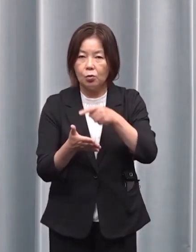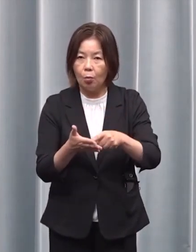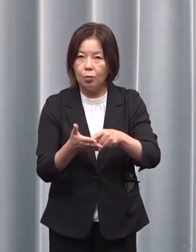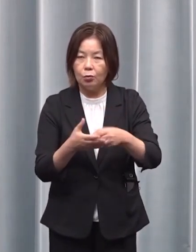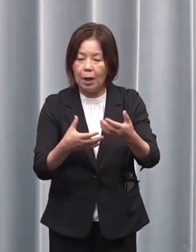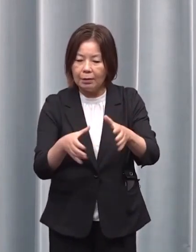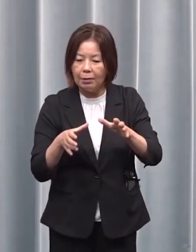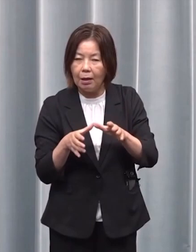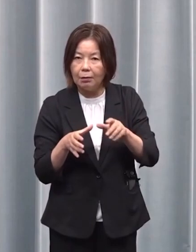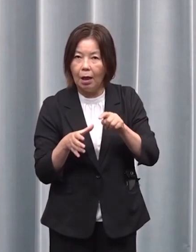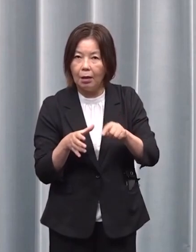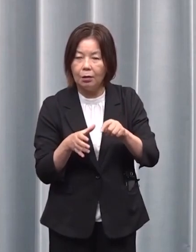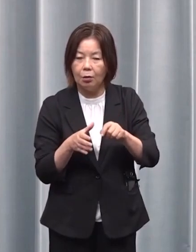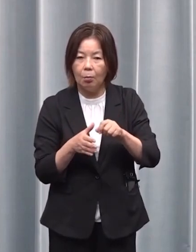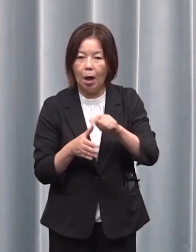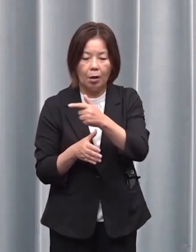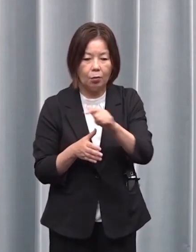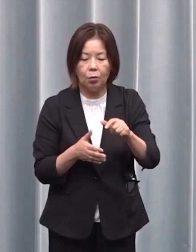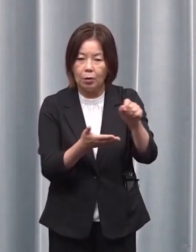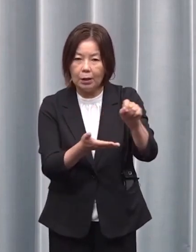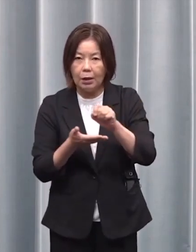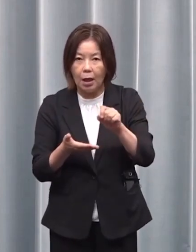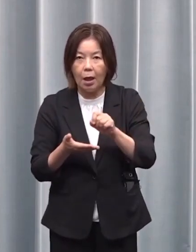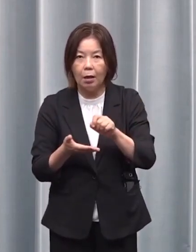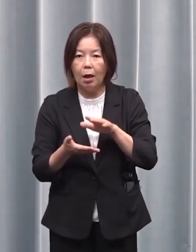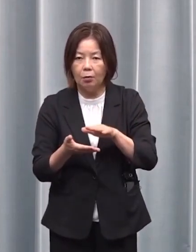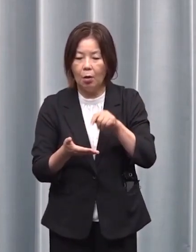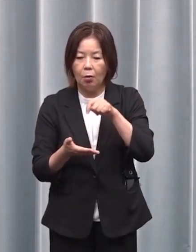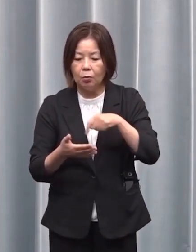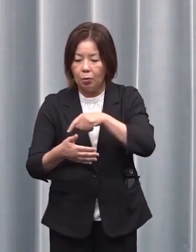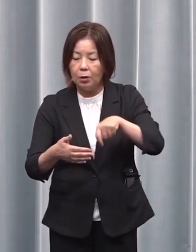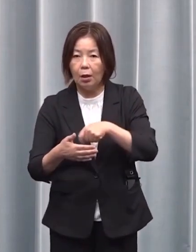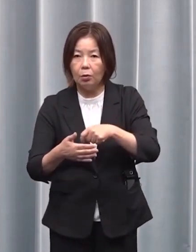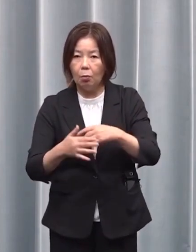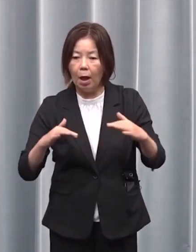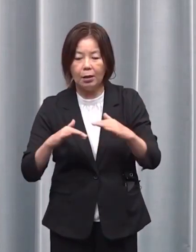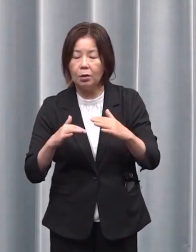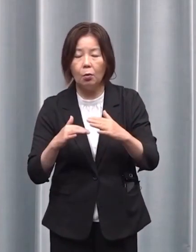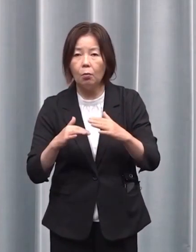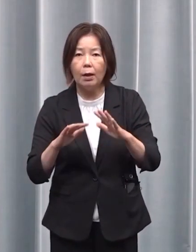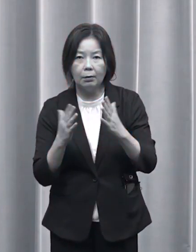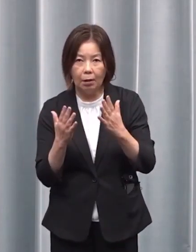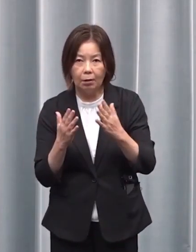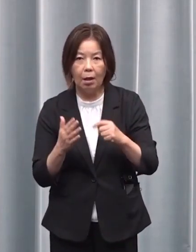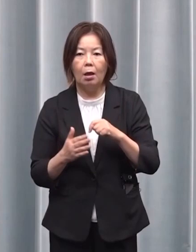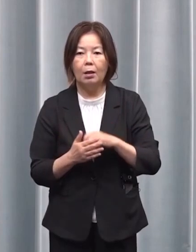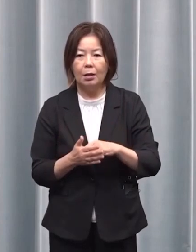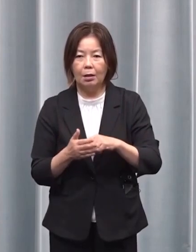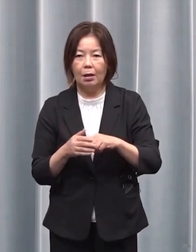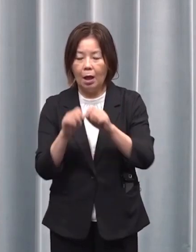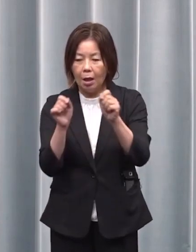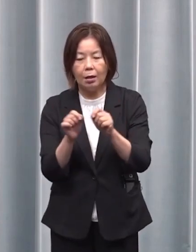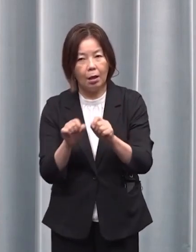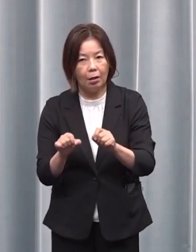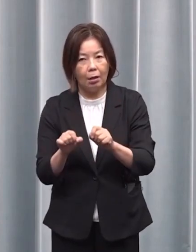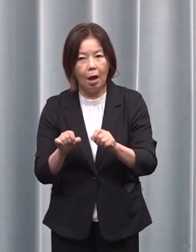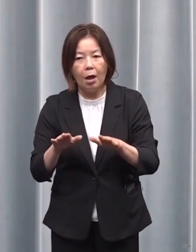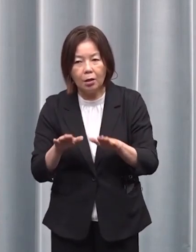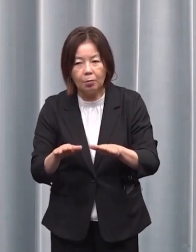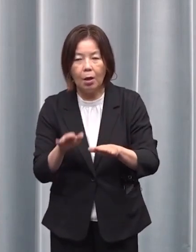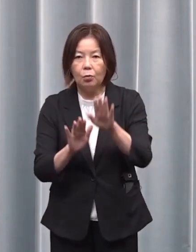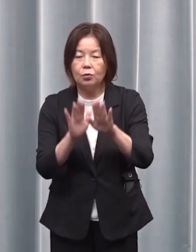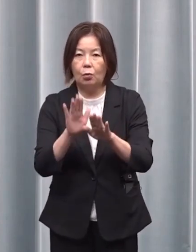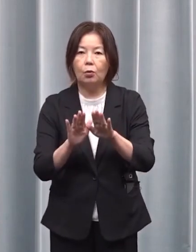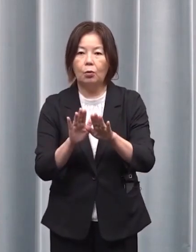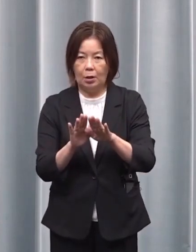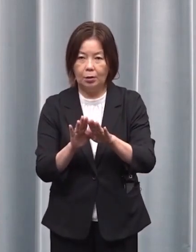者の方たちからは提案されています。しかしこれが全く議論されてこなかった。で、結果としてこのようなことになってしまっている事態を農水大